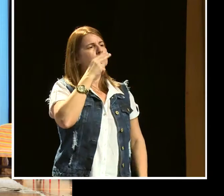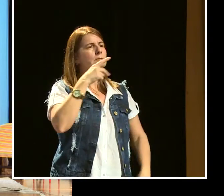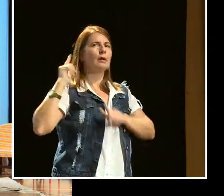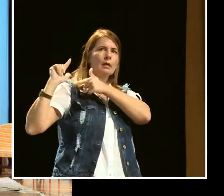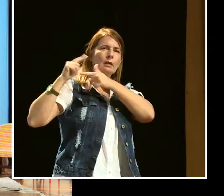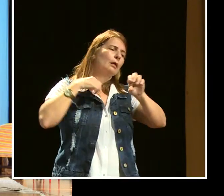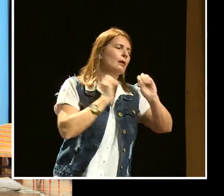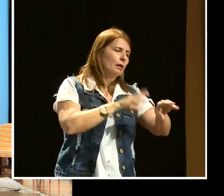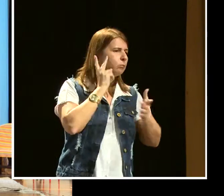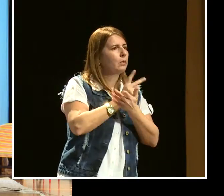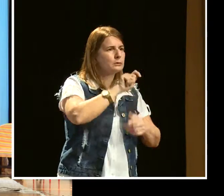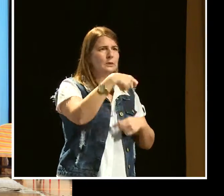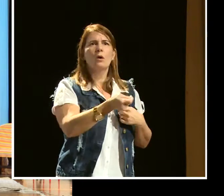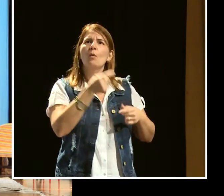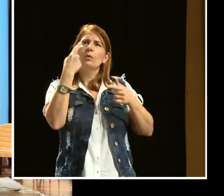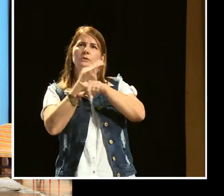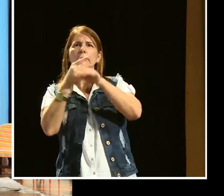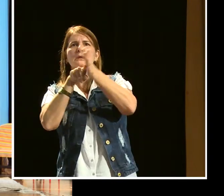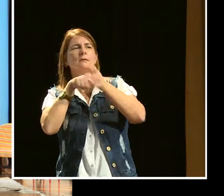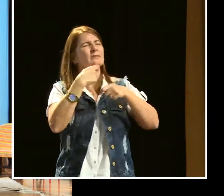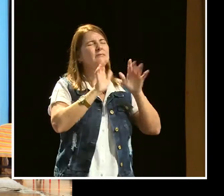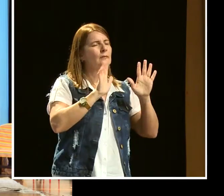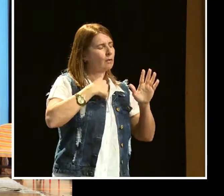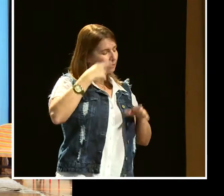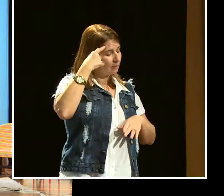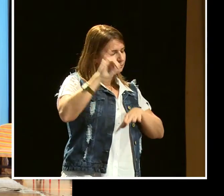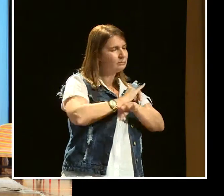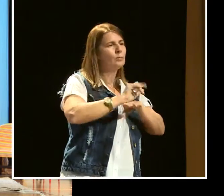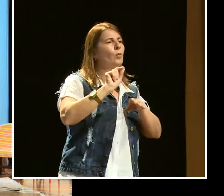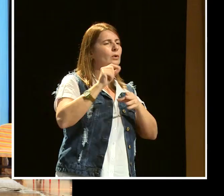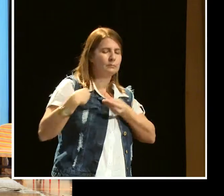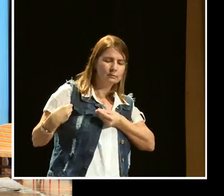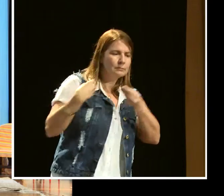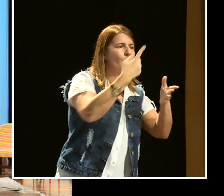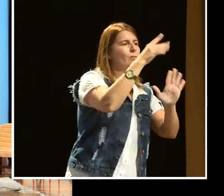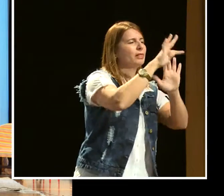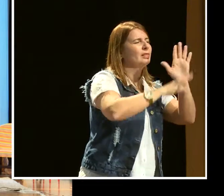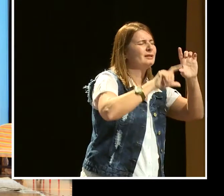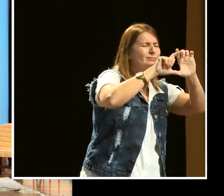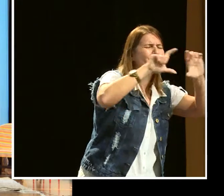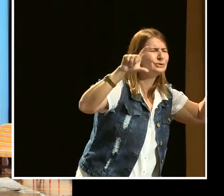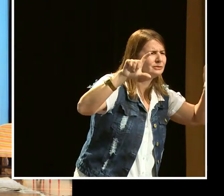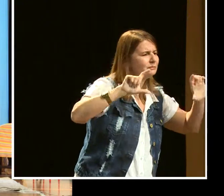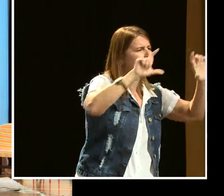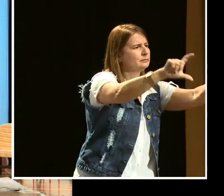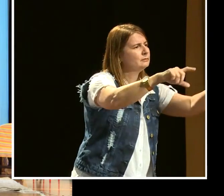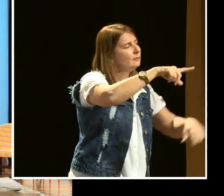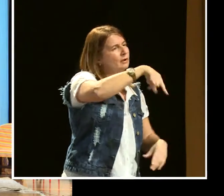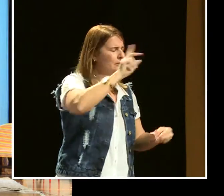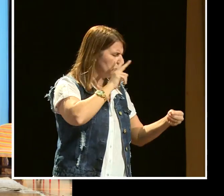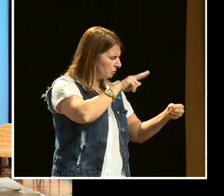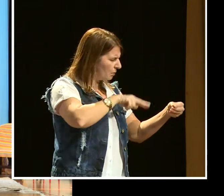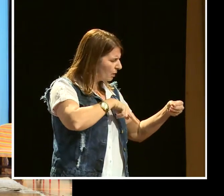Nós sempre ensinávamos os alunos com processos de trabalhos e pesquisas extremamente tradicional,